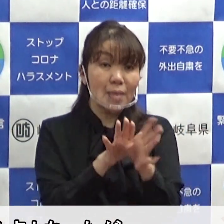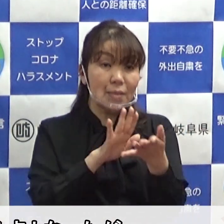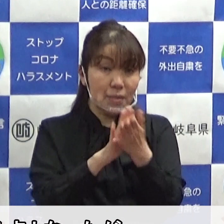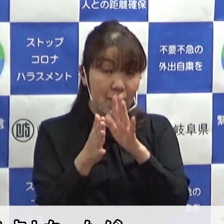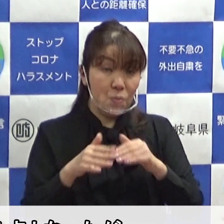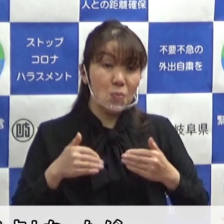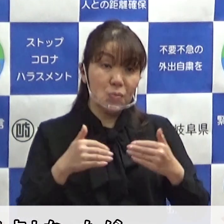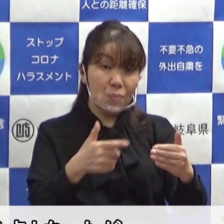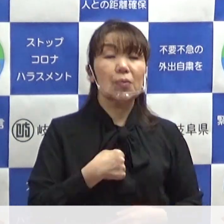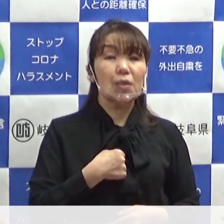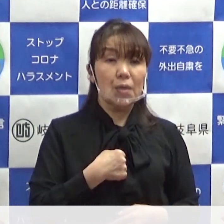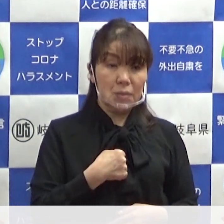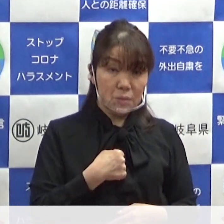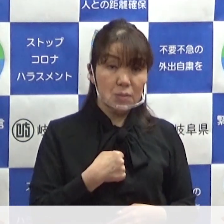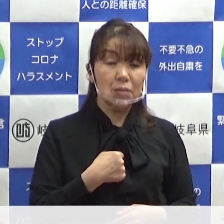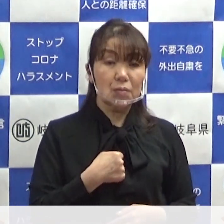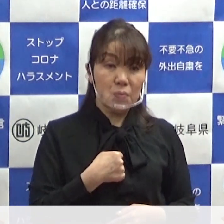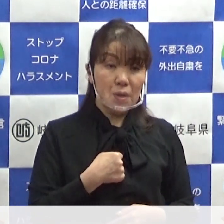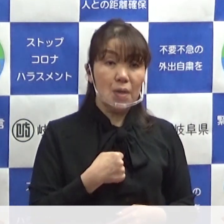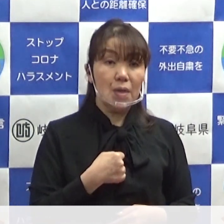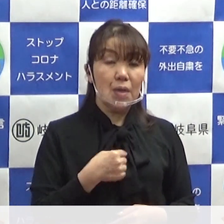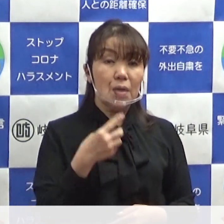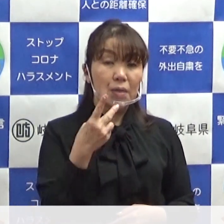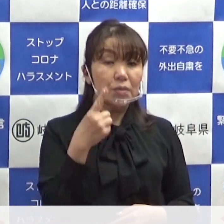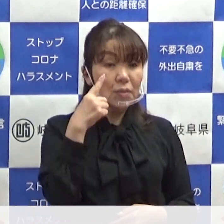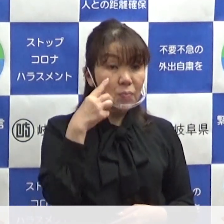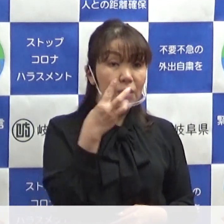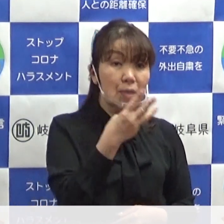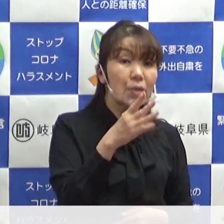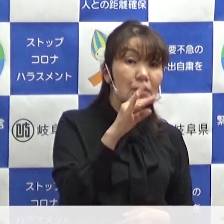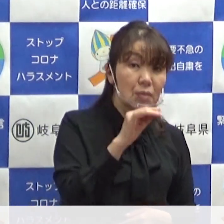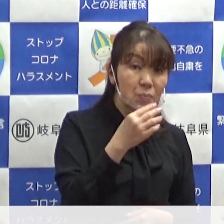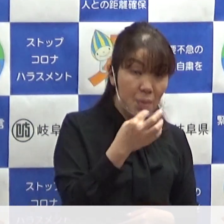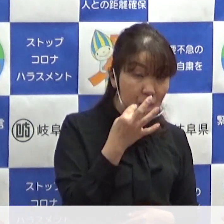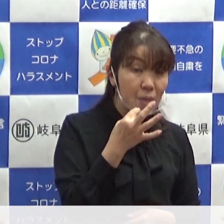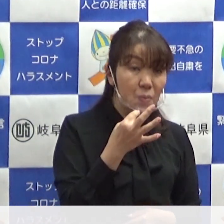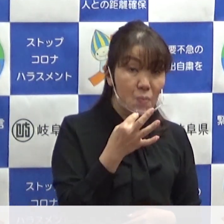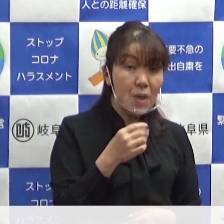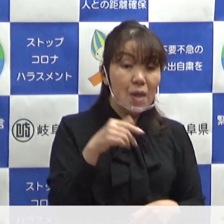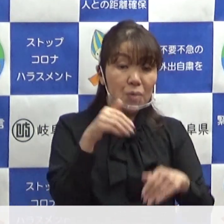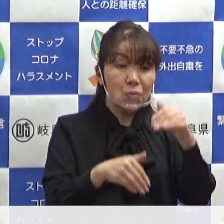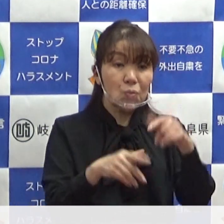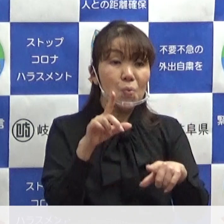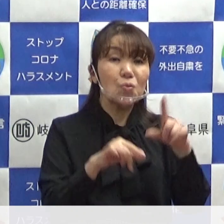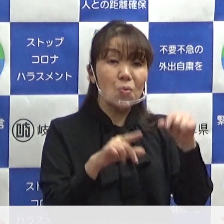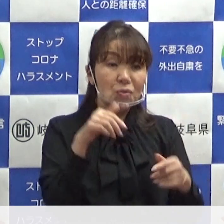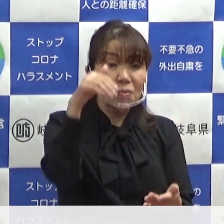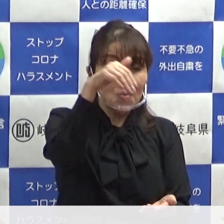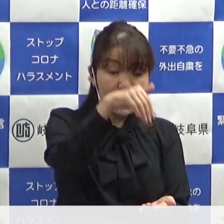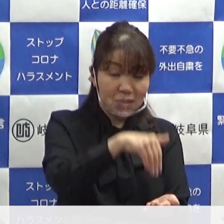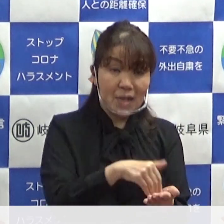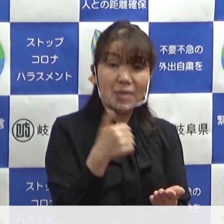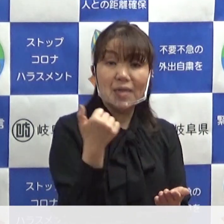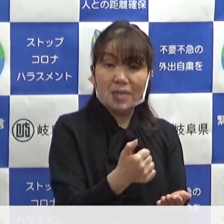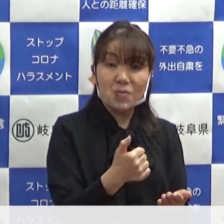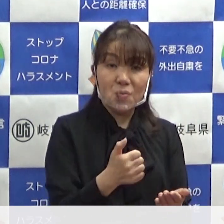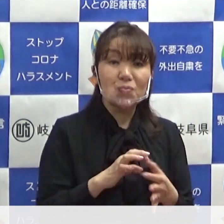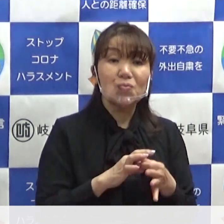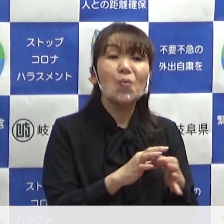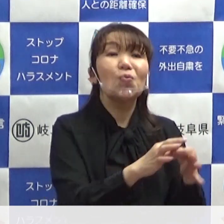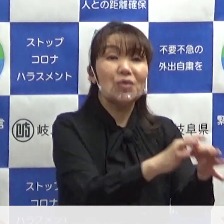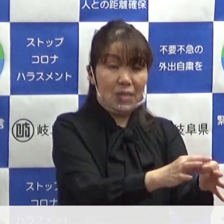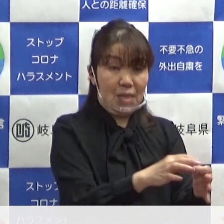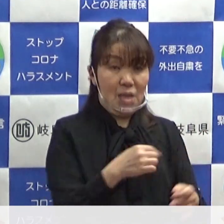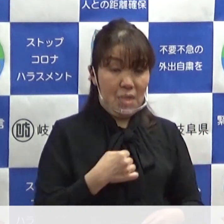。1期目から3期目までですね、投票率の最低記録をずっと更新してきたんですよ。それ